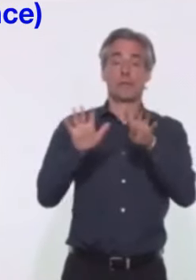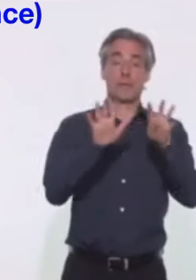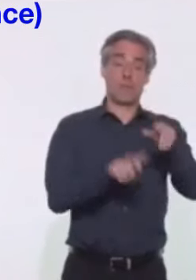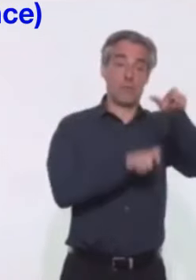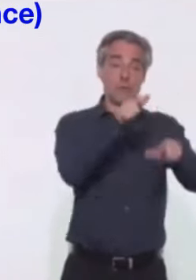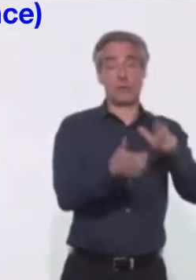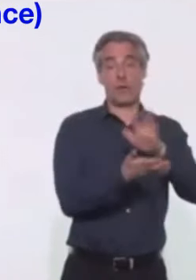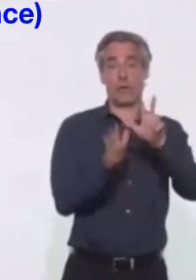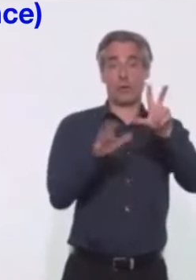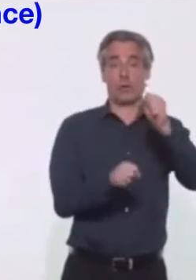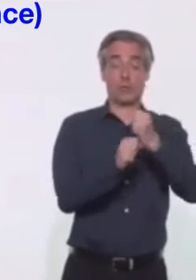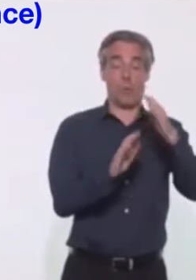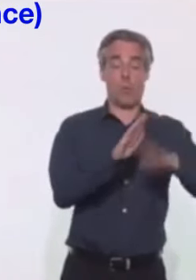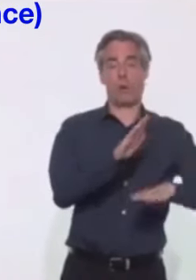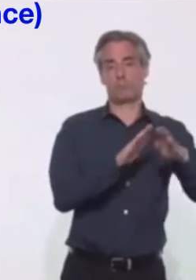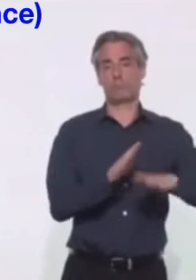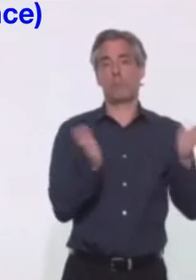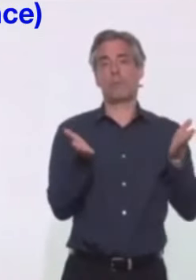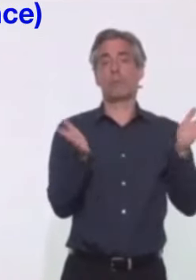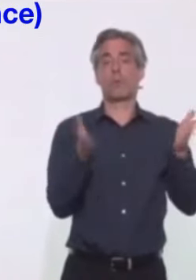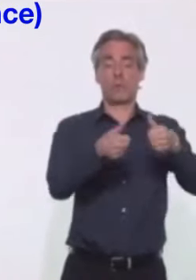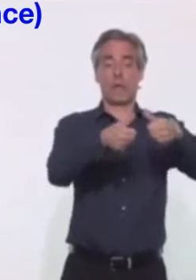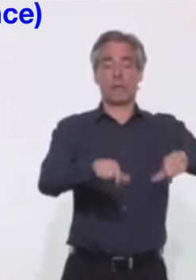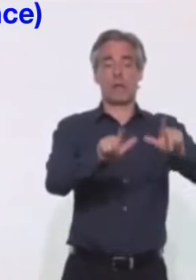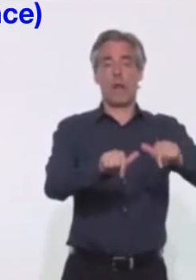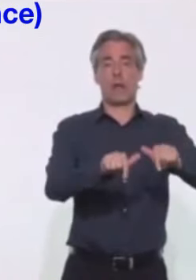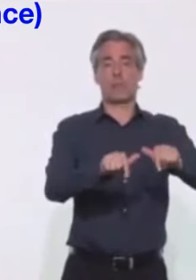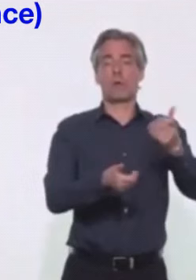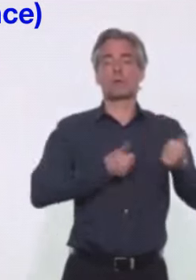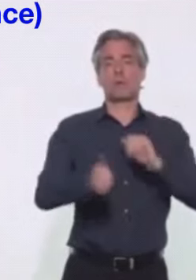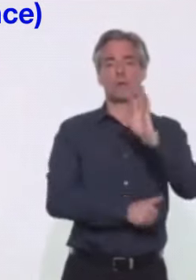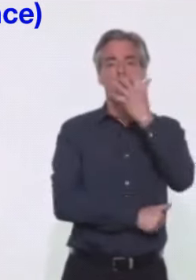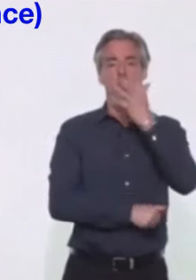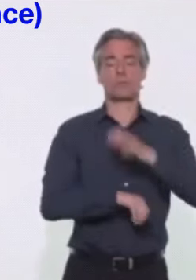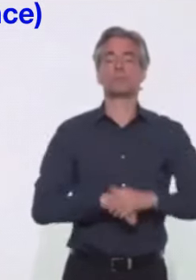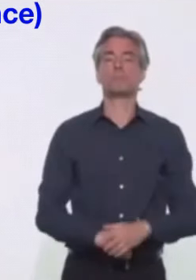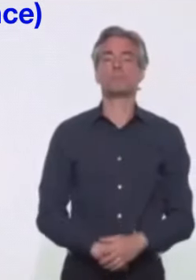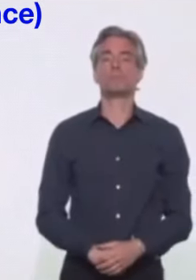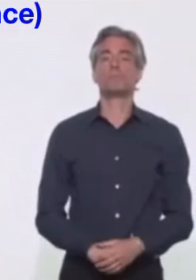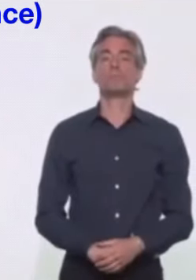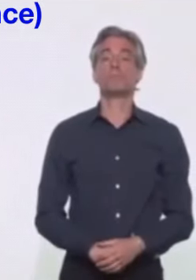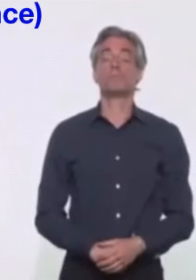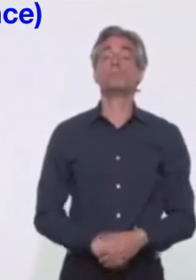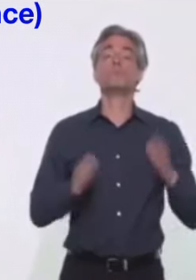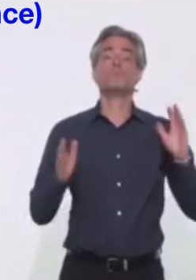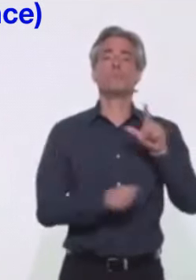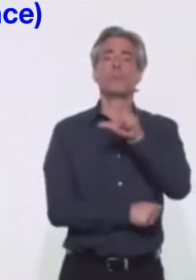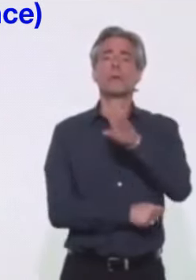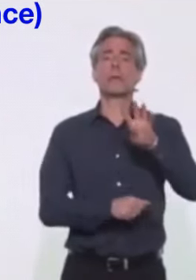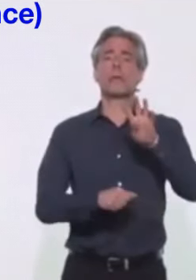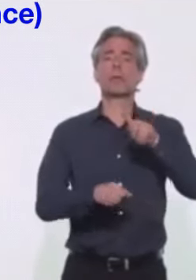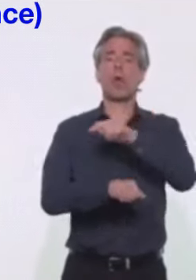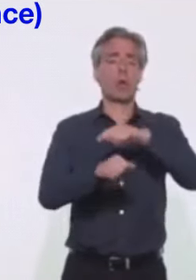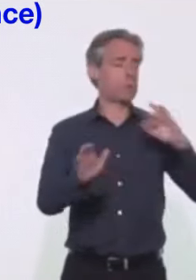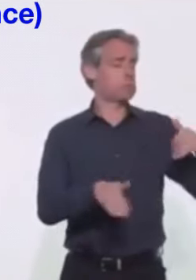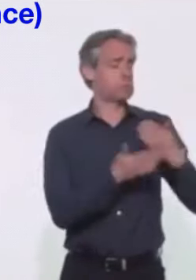personnes de moins de 30 ans qui sont hospitalisées en réanimation. Au cours des dernières 24 heures, ce